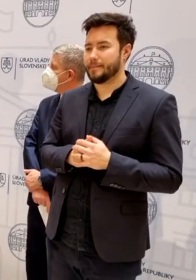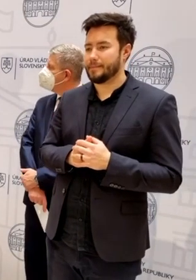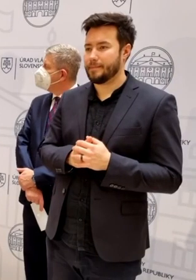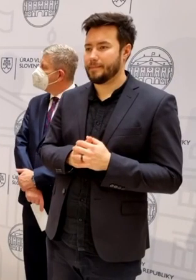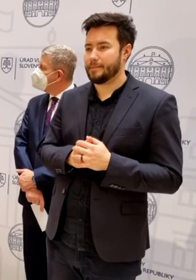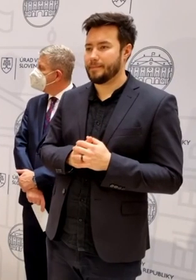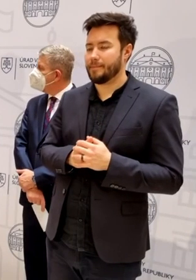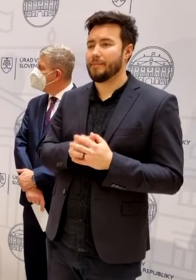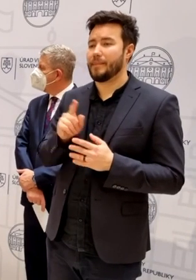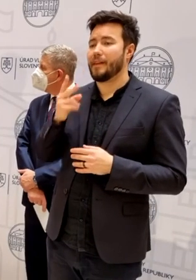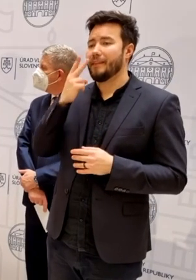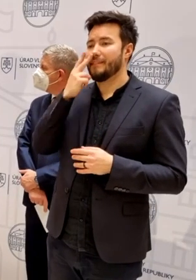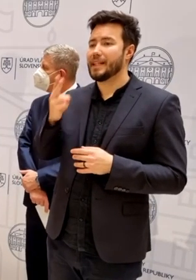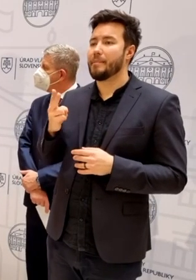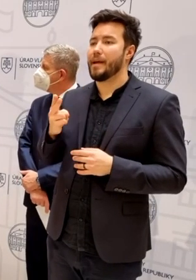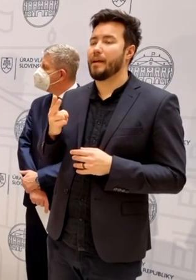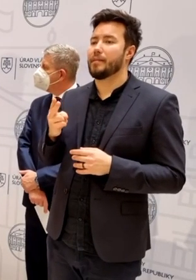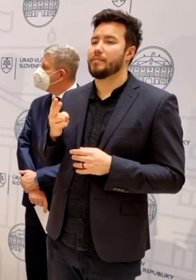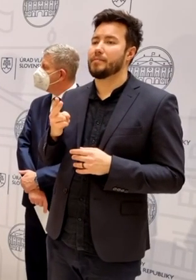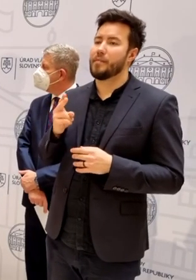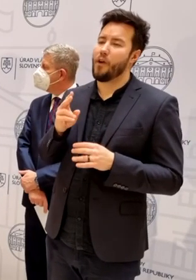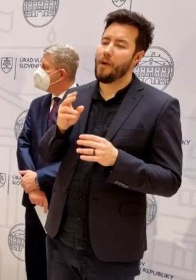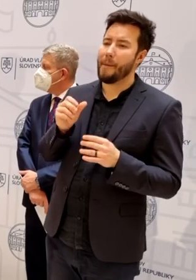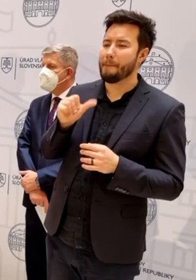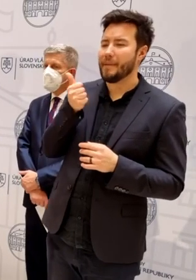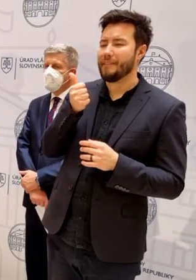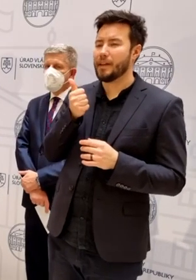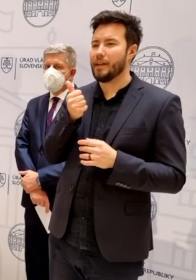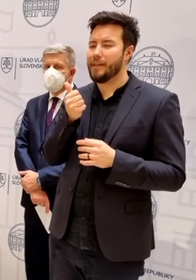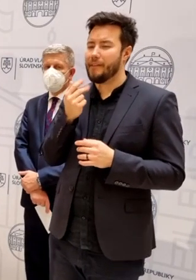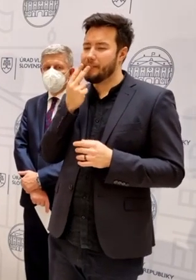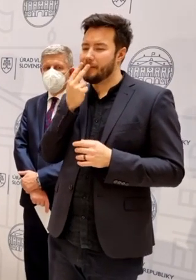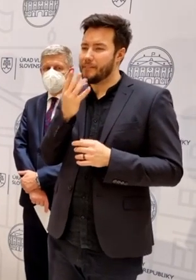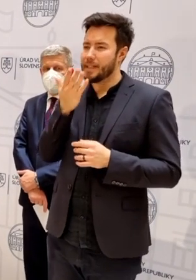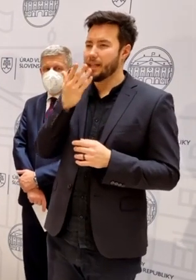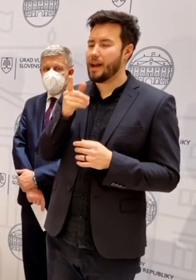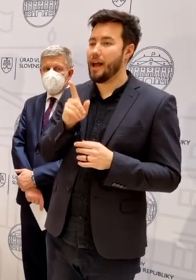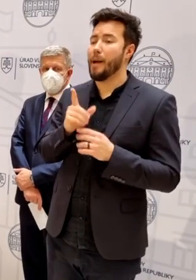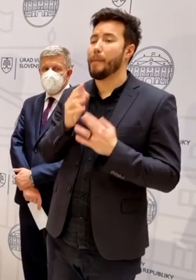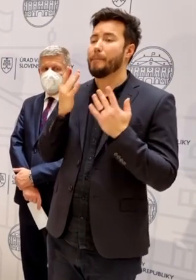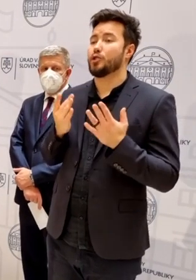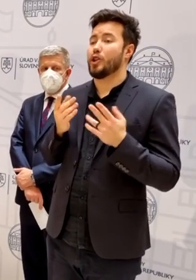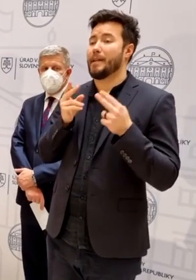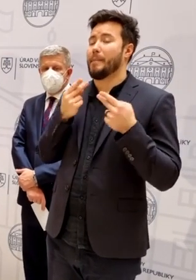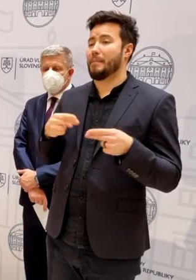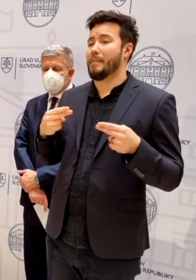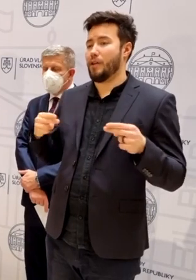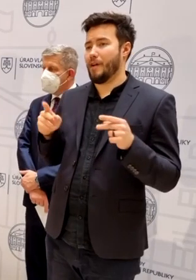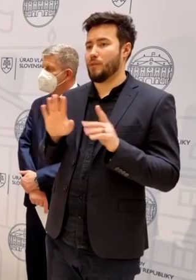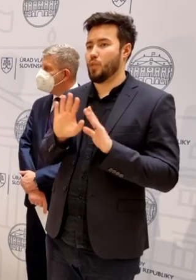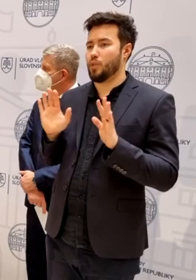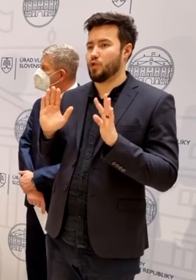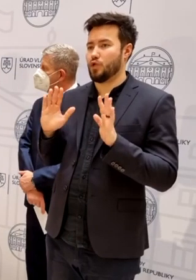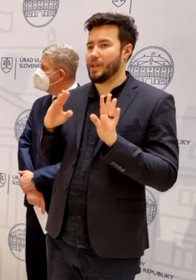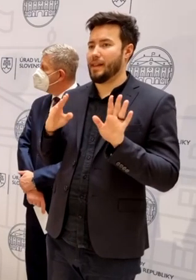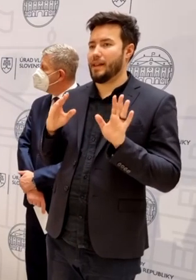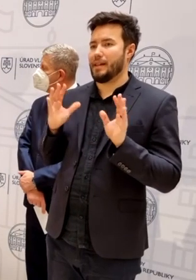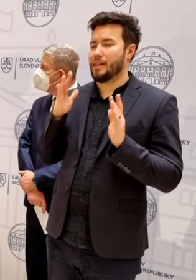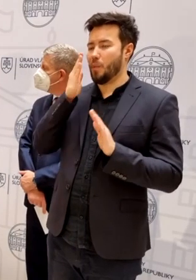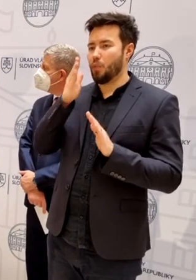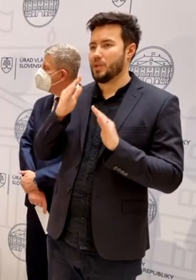tej krivke prvé náznaky stabilizácie toho počtu prípadov a prípadne